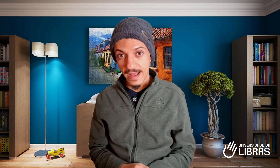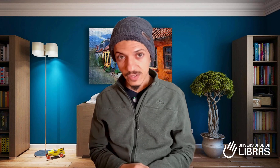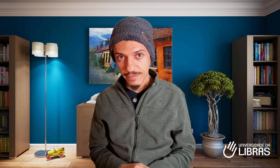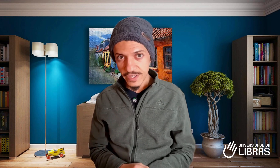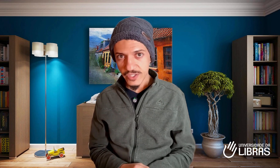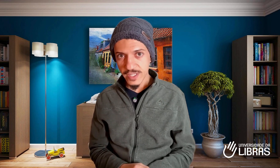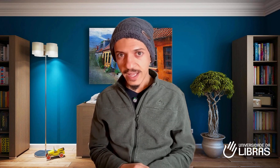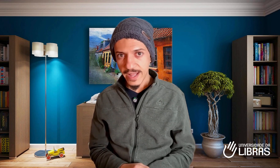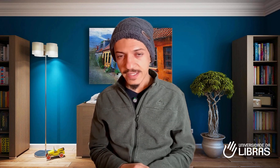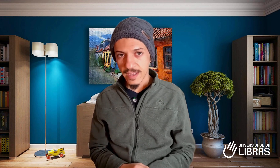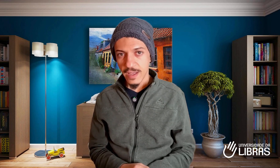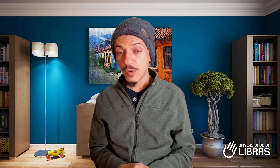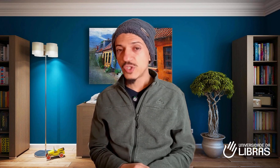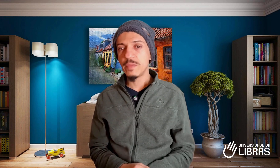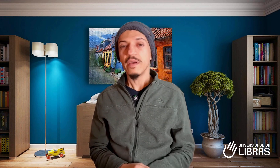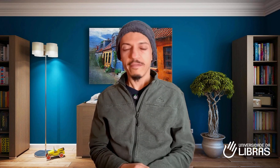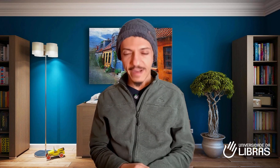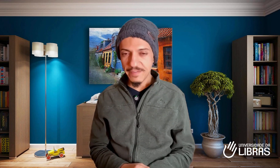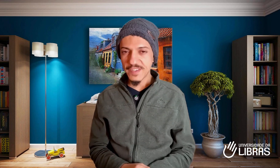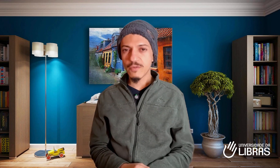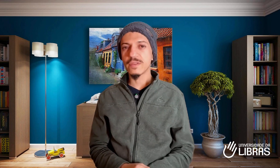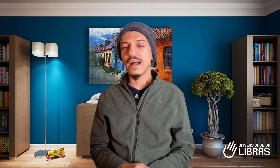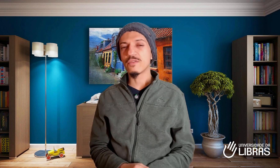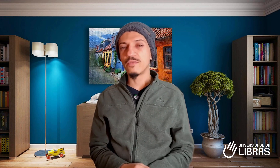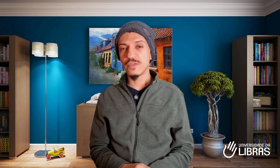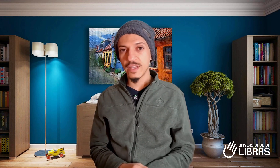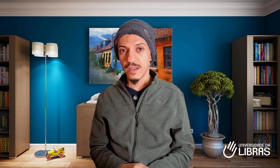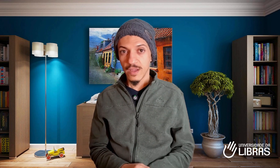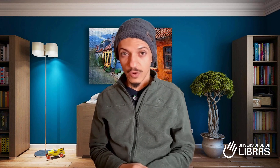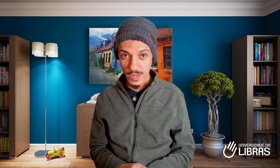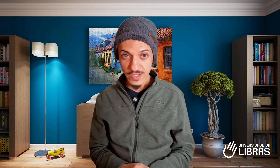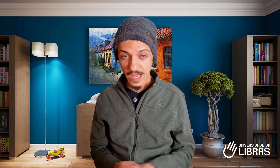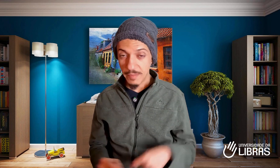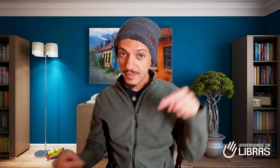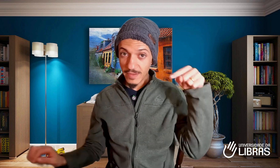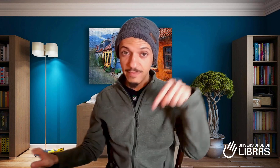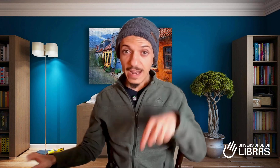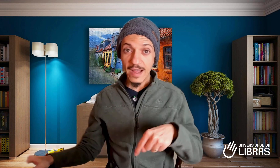a sua ficha de interesse. Meu time vai fazer contato com você no WhatsApp. Então vai lá,